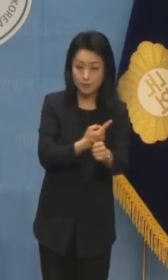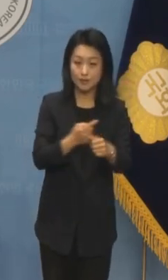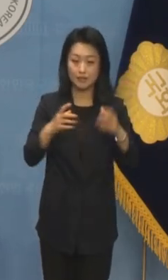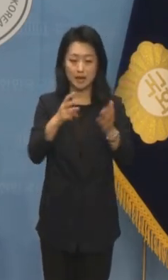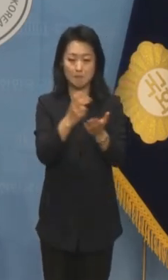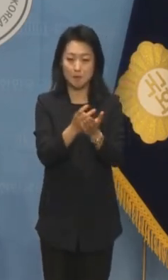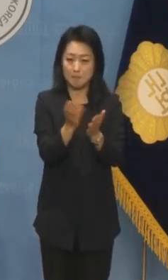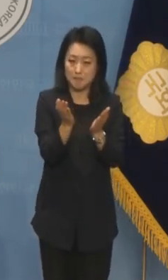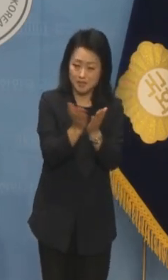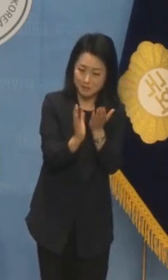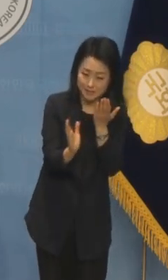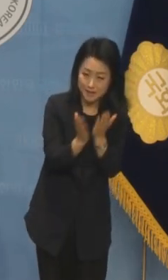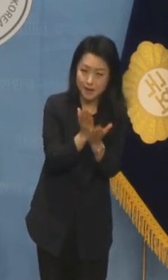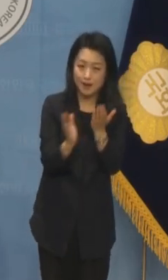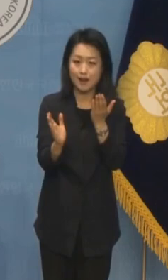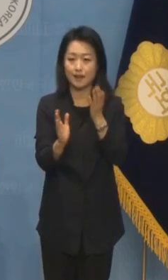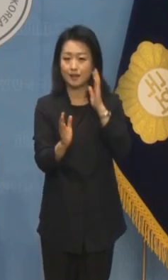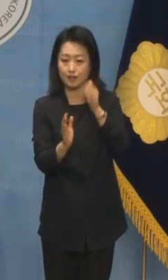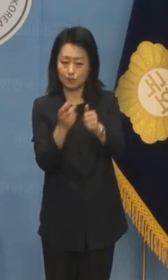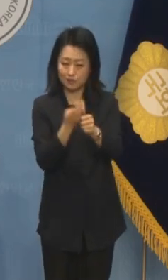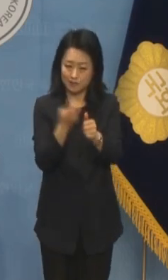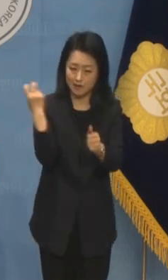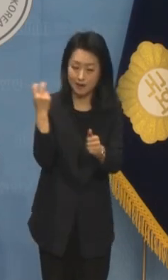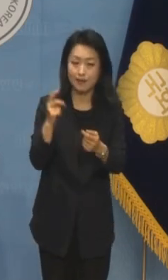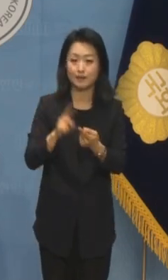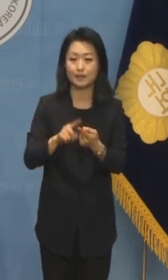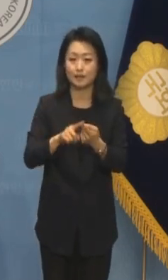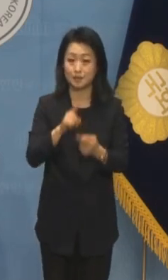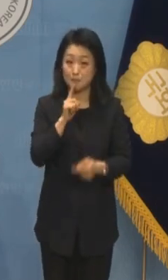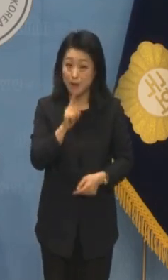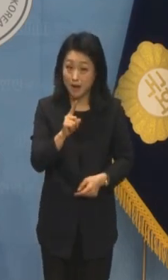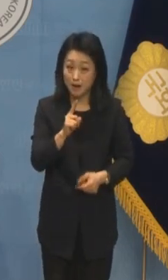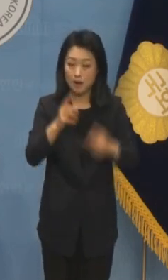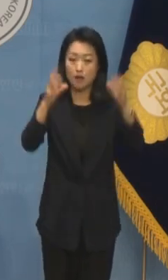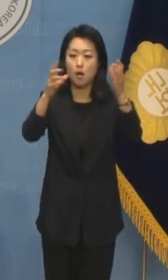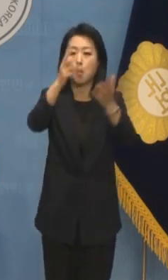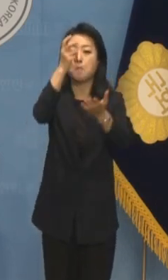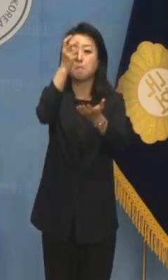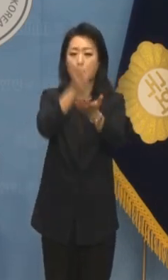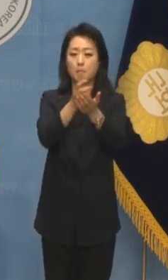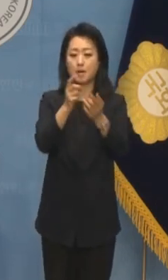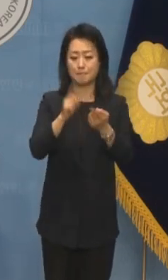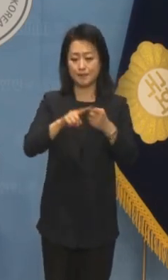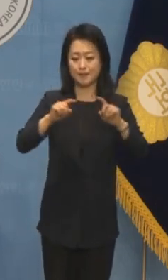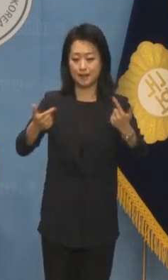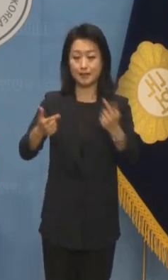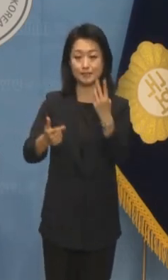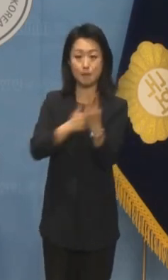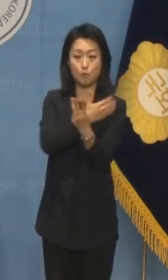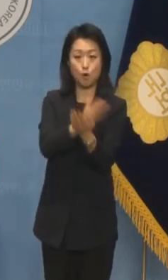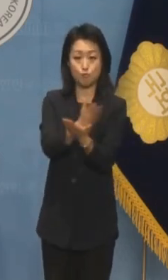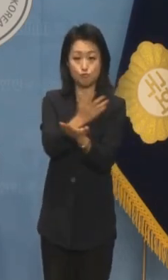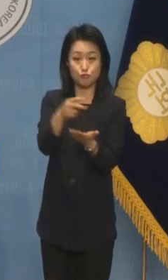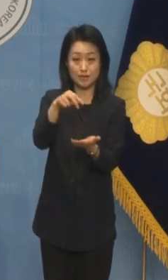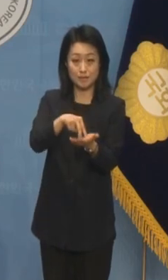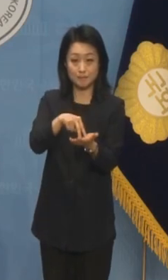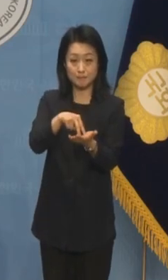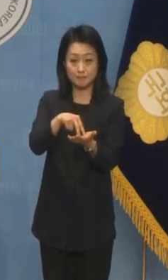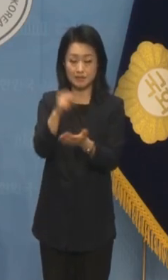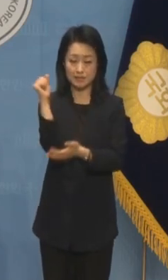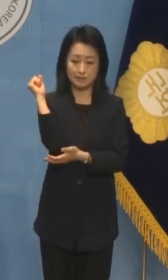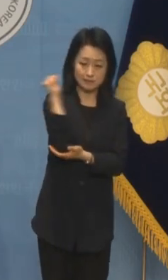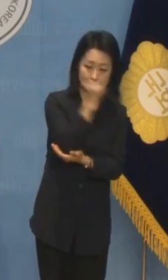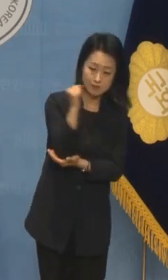위헌과 대통령에 대한 탄핵을 운운하는 것은 헌법을 부정하고 삼권 분립의 근간을